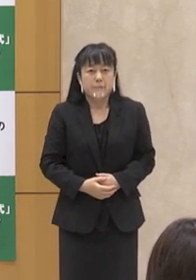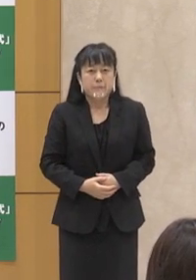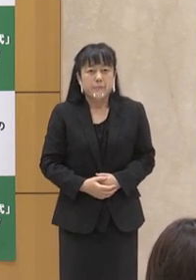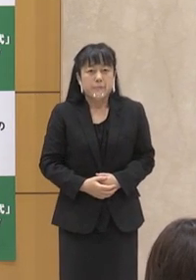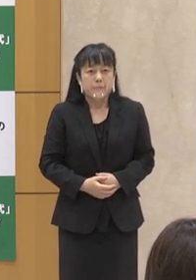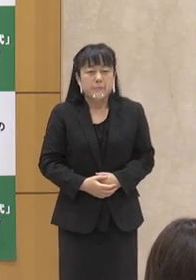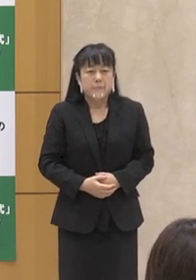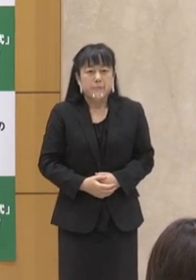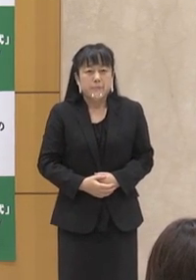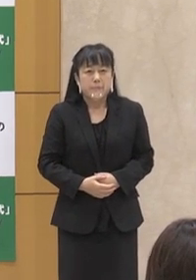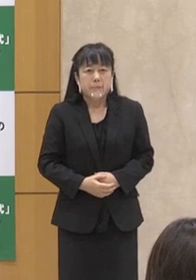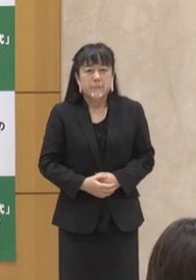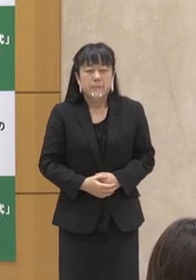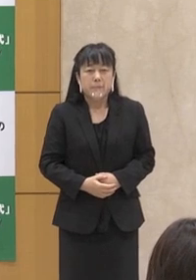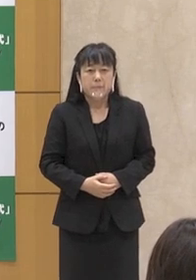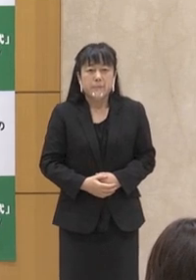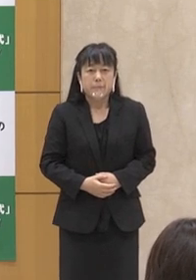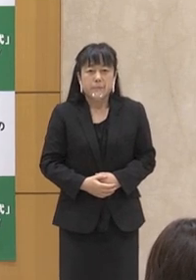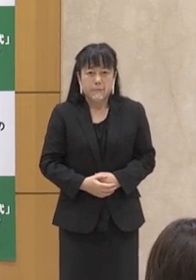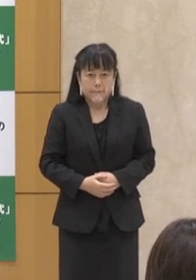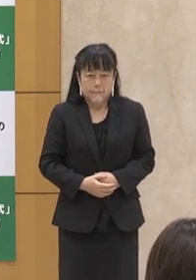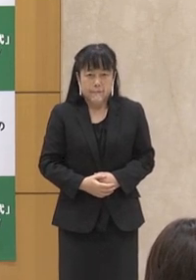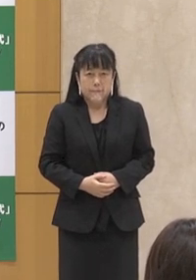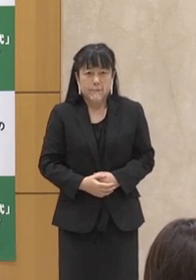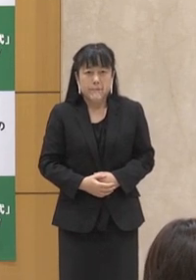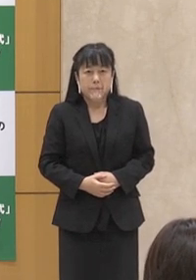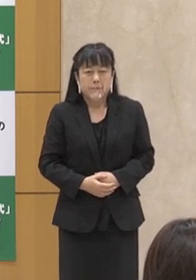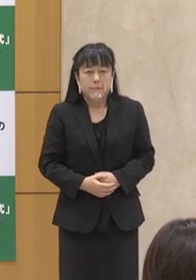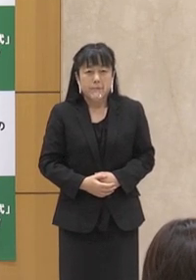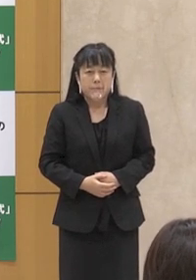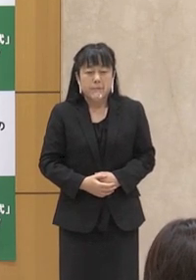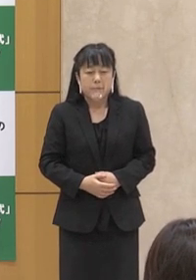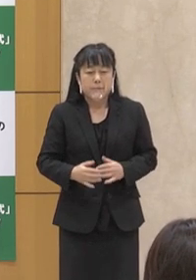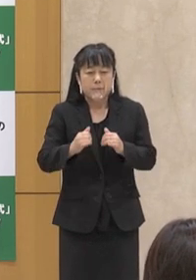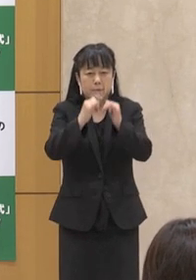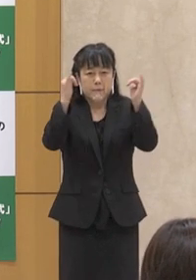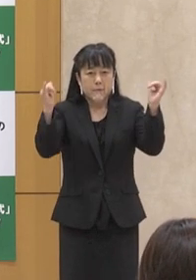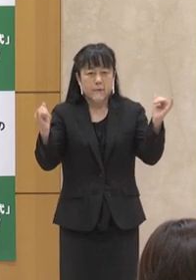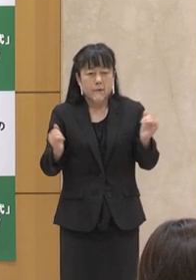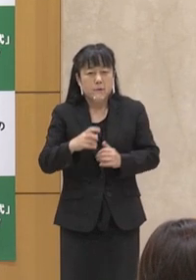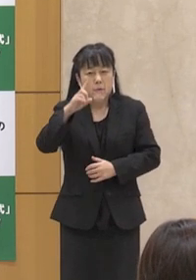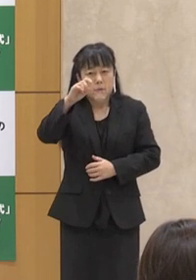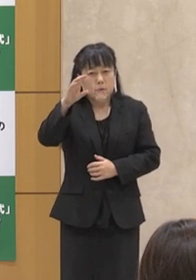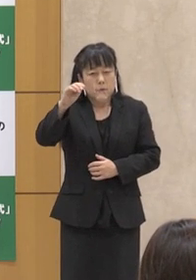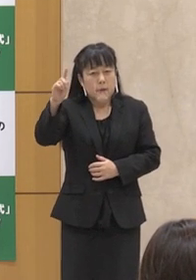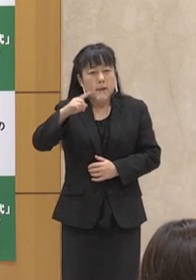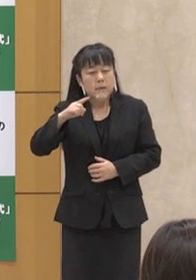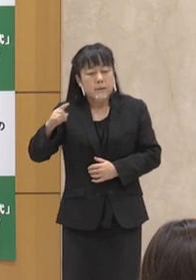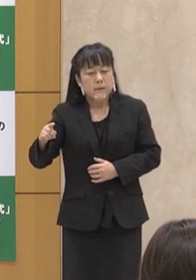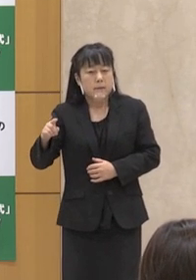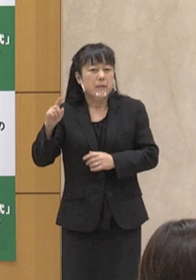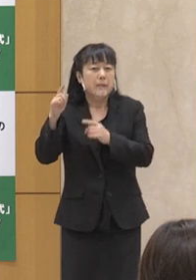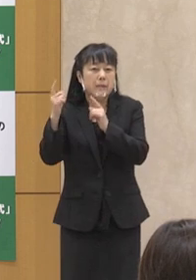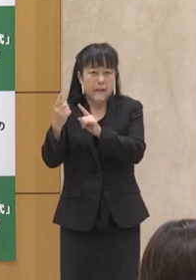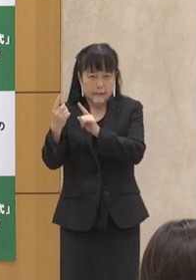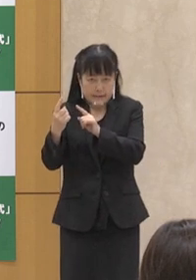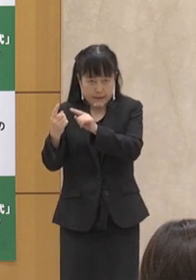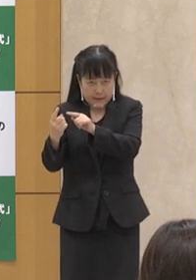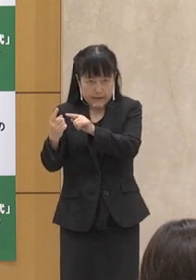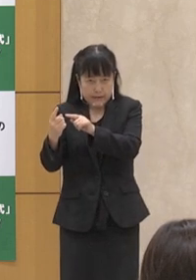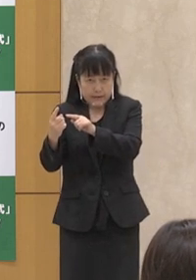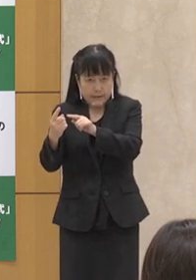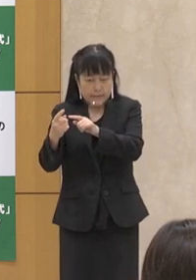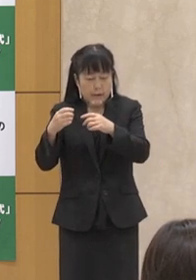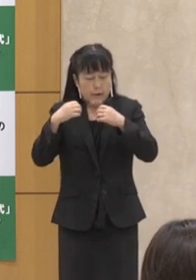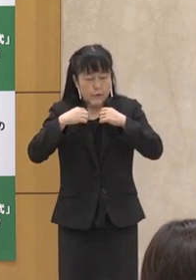けれども、まあ、これを人口10万人あたりのですね、先ほど最後に申し上げた流行